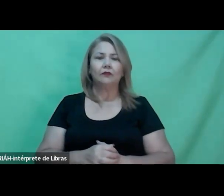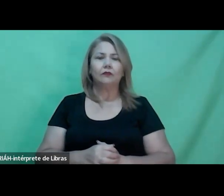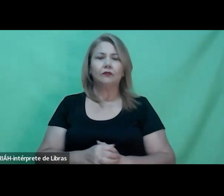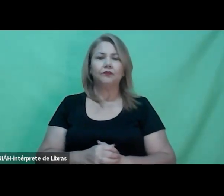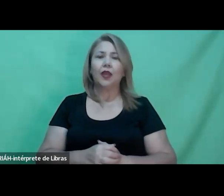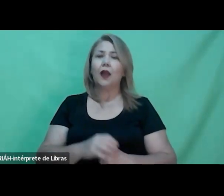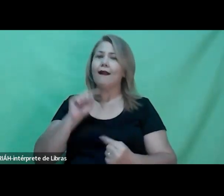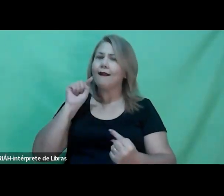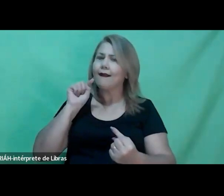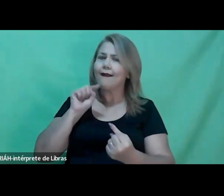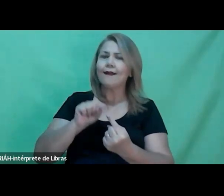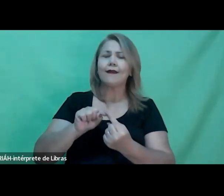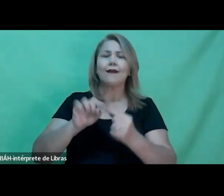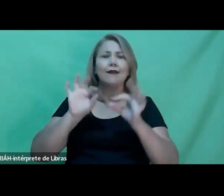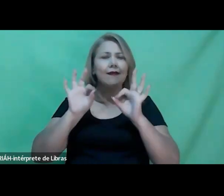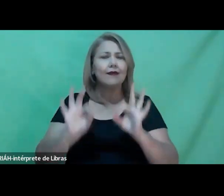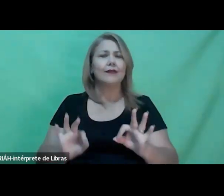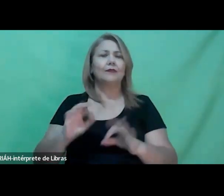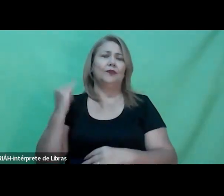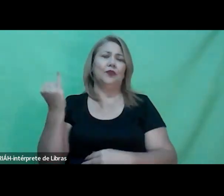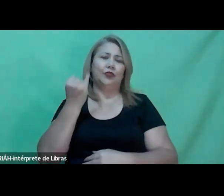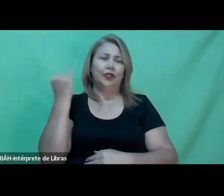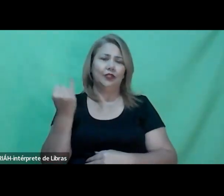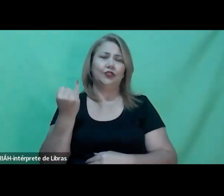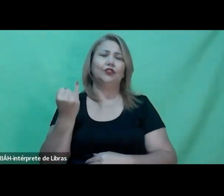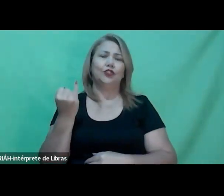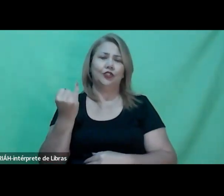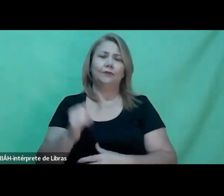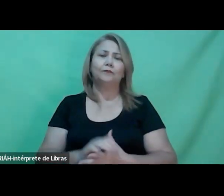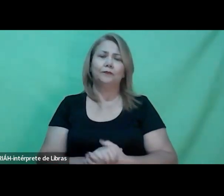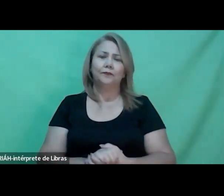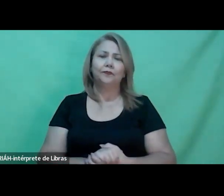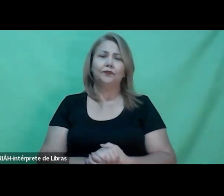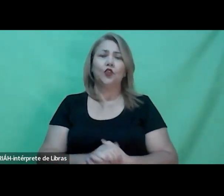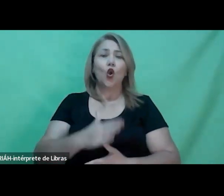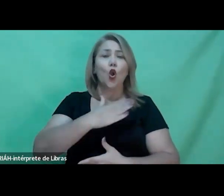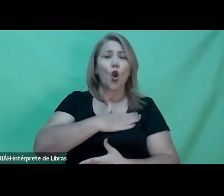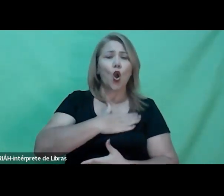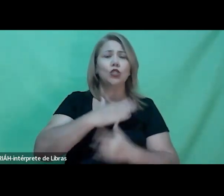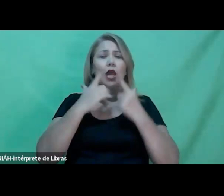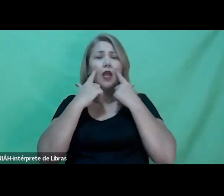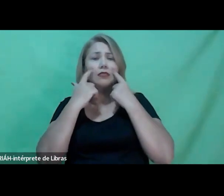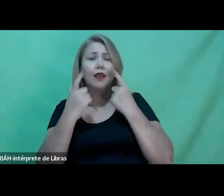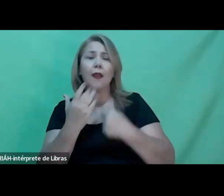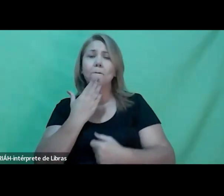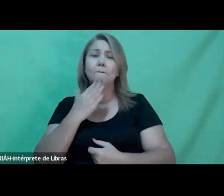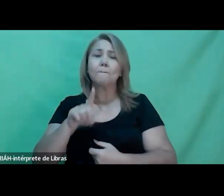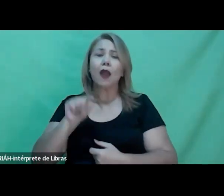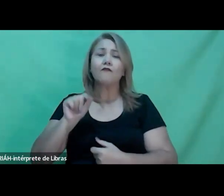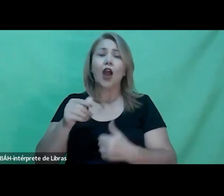objetividad es importante pero también teniendo en cuenta los gustos e intereses o inclusive